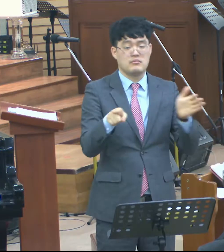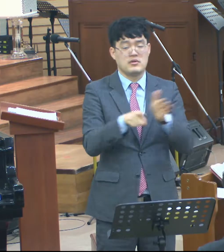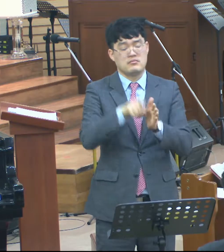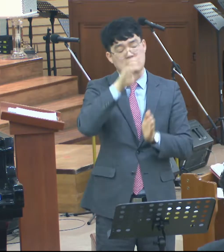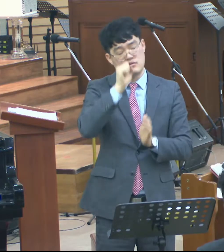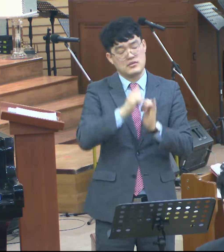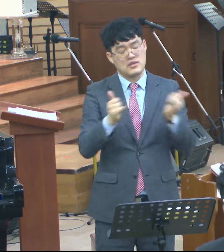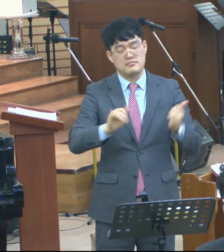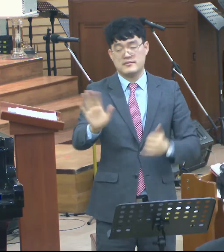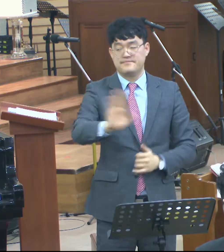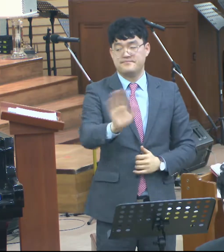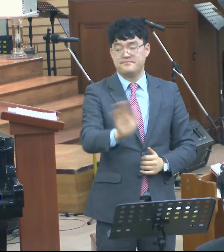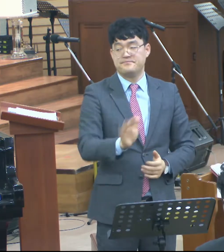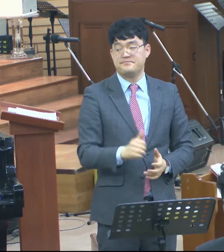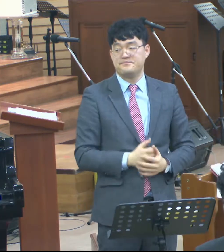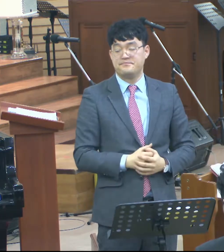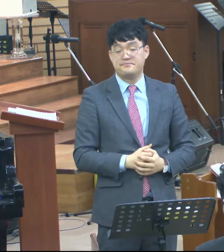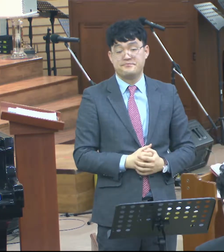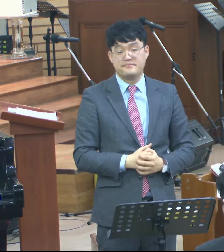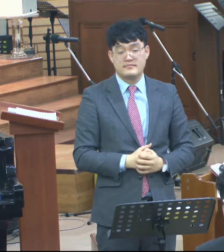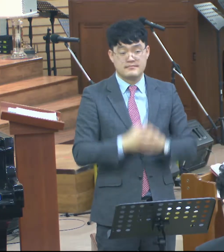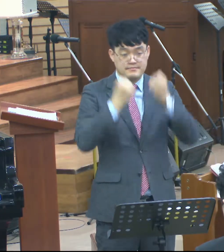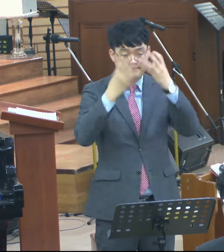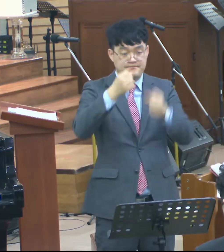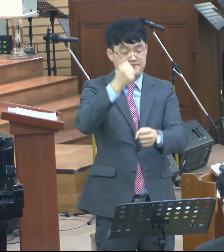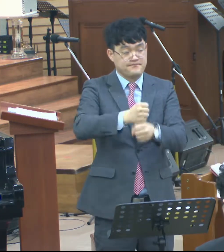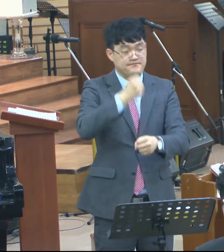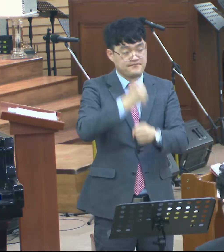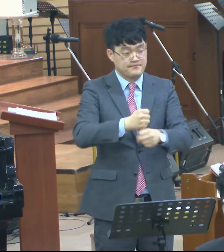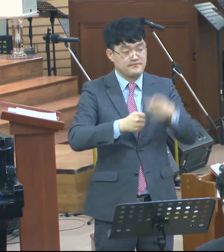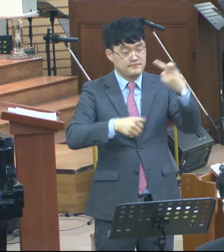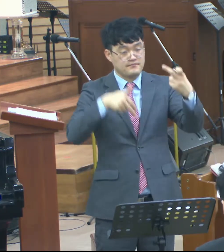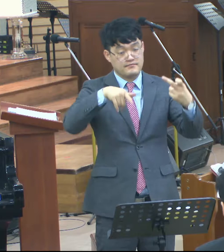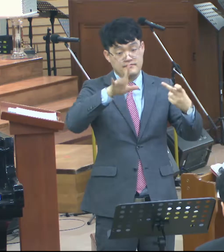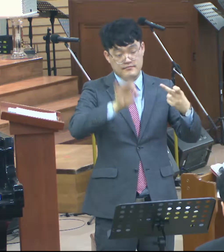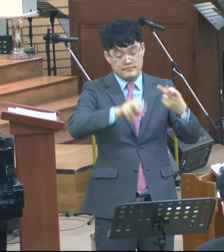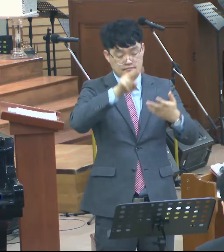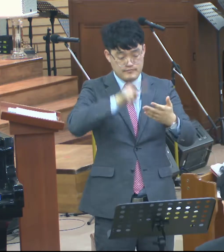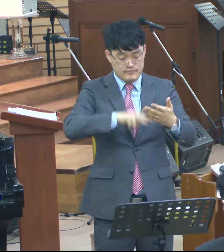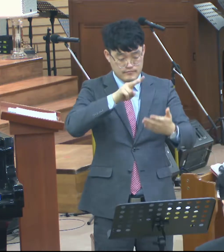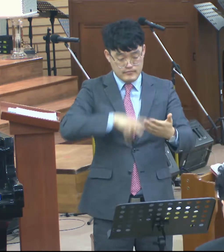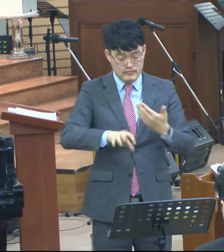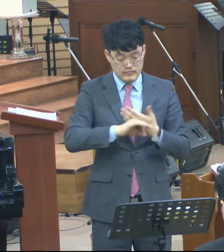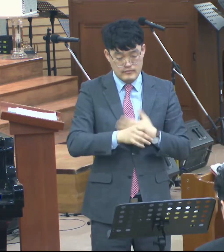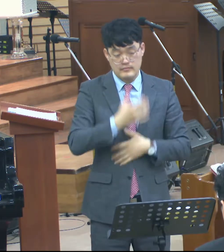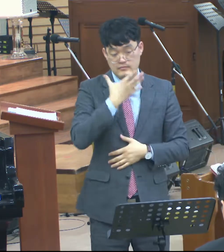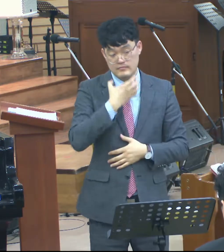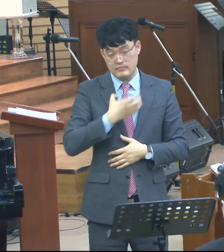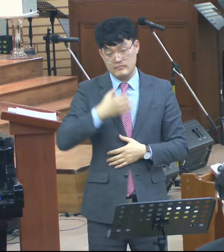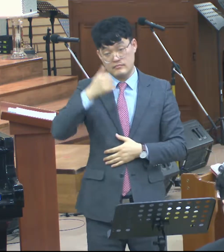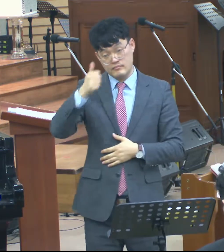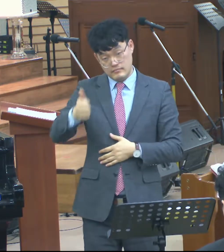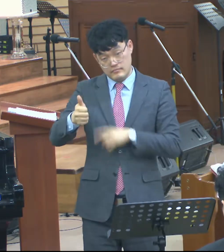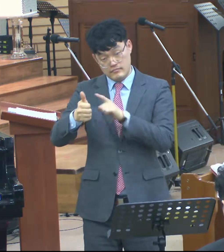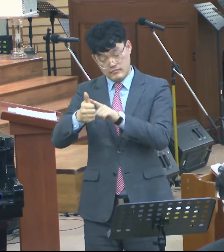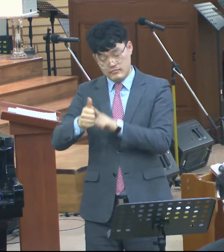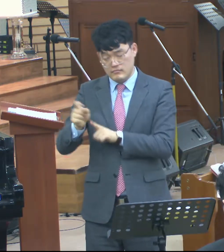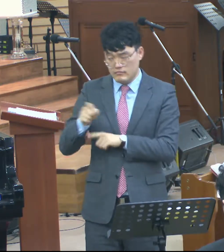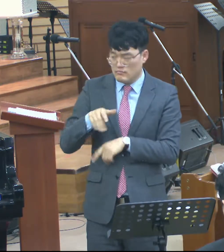아니에요. 창세기 12장을 보면 아브라함이 갈 바를 알지 못하고 자기 친척 아비집을